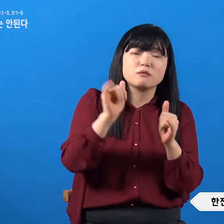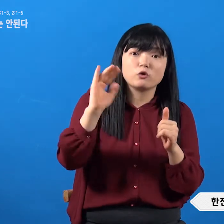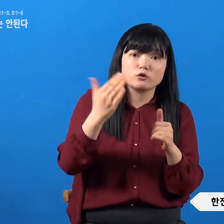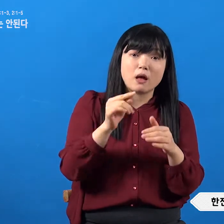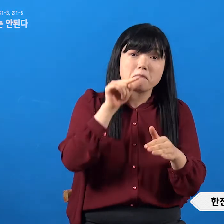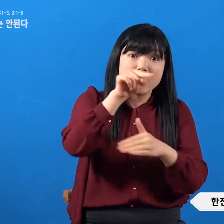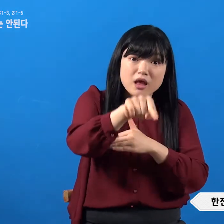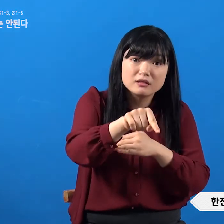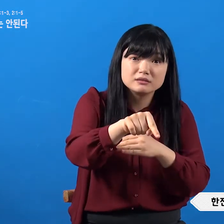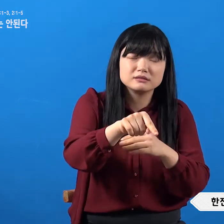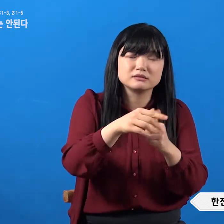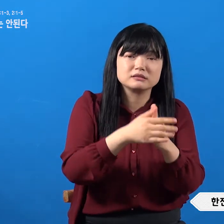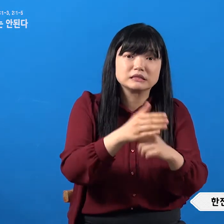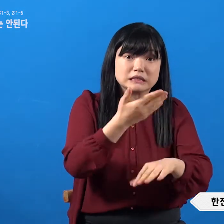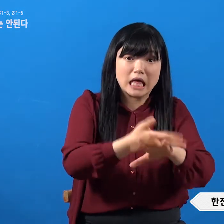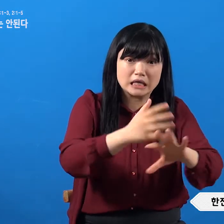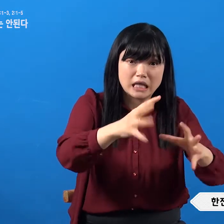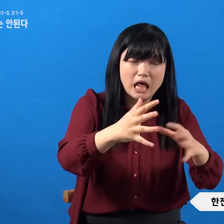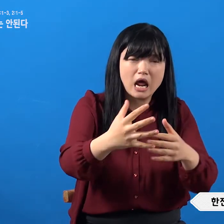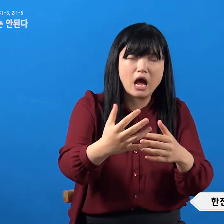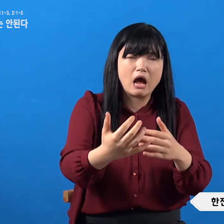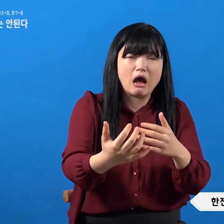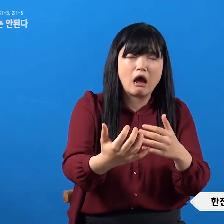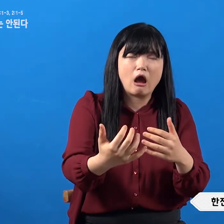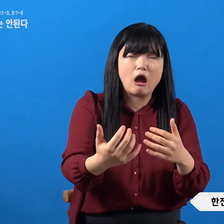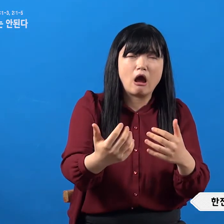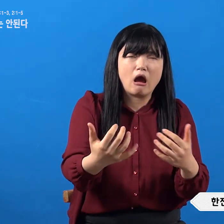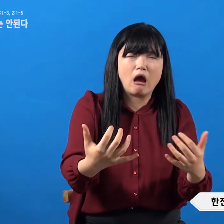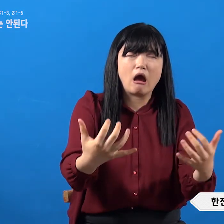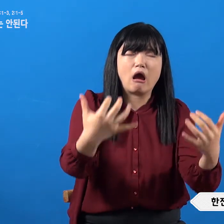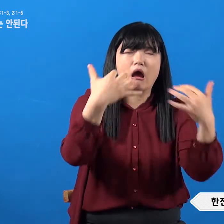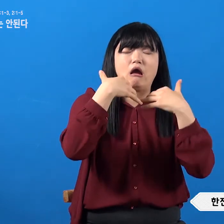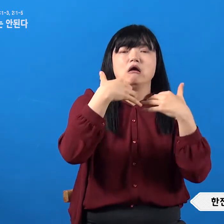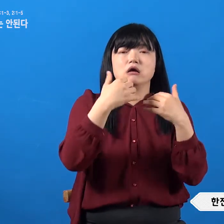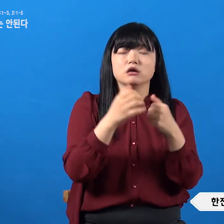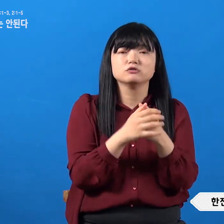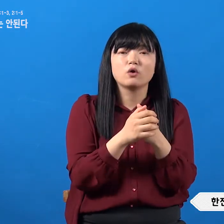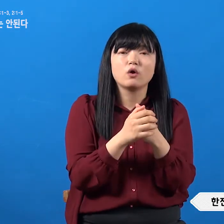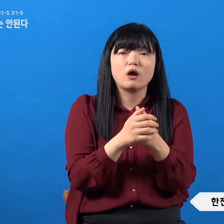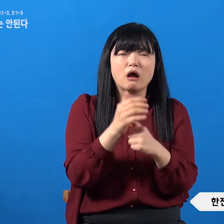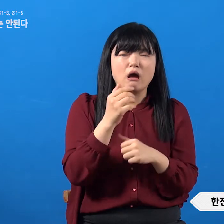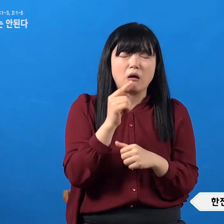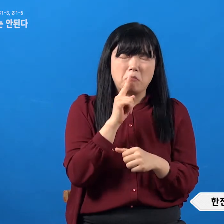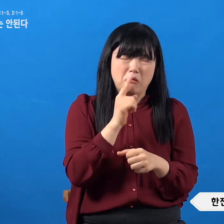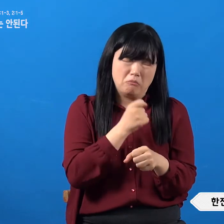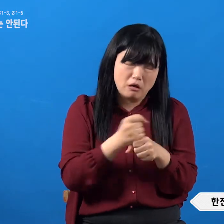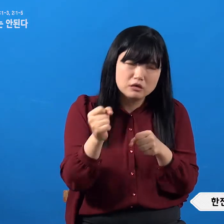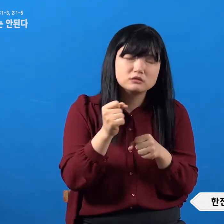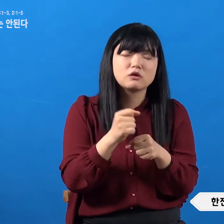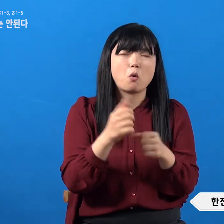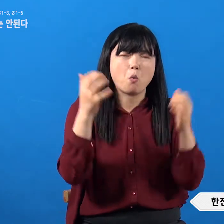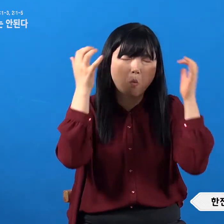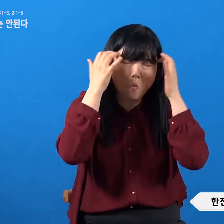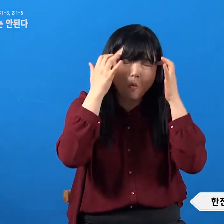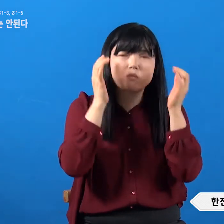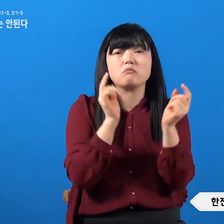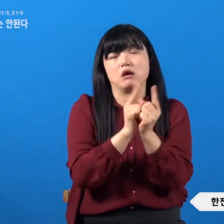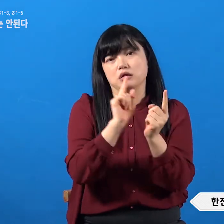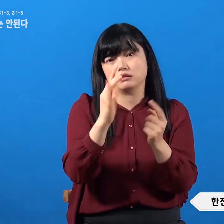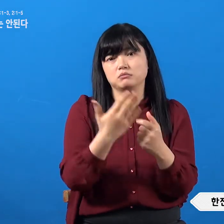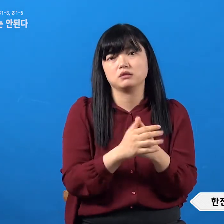그리고 밖으로는 다른 나라들의 침략을 받아서 이스라엘이 말할 수 없는 고통을 당하게